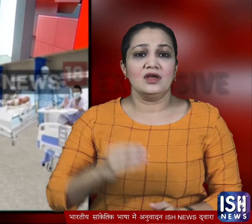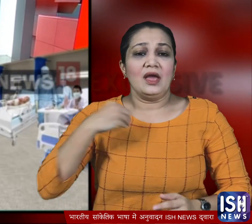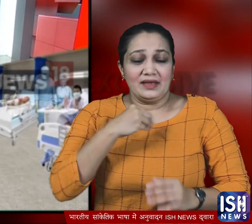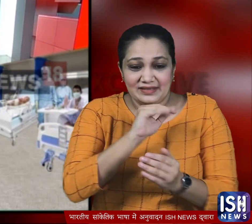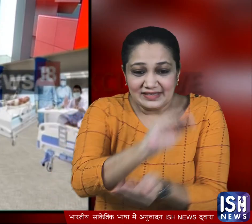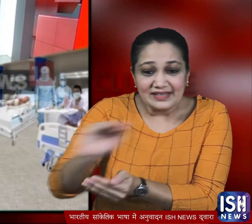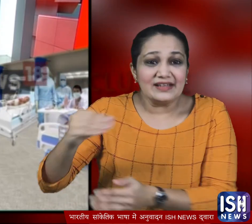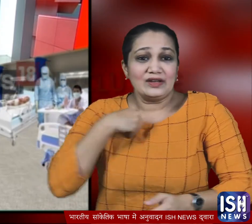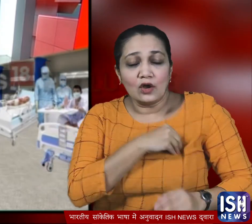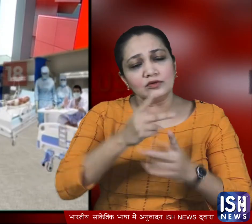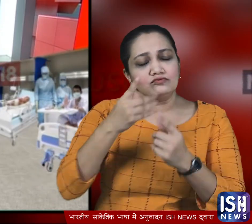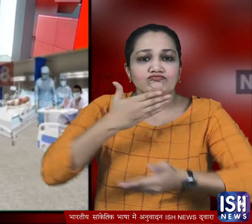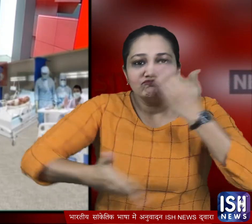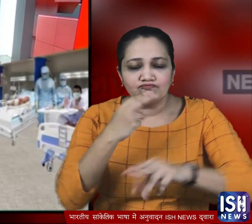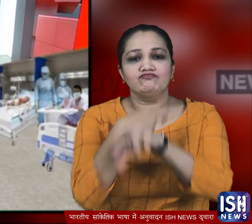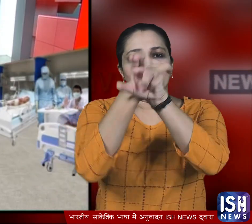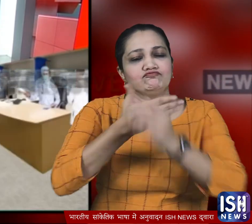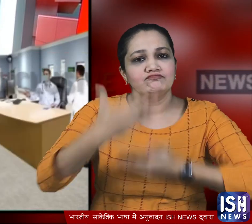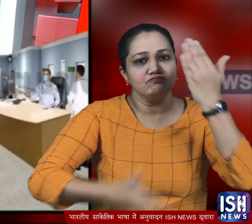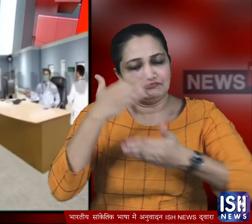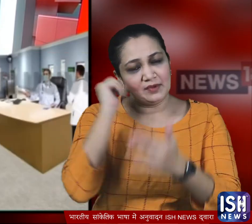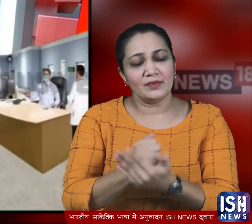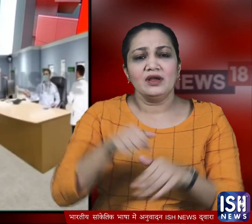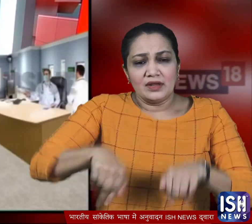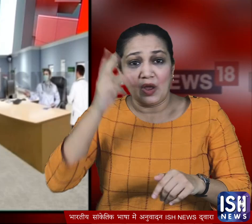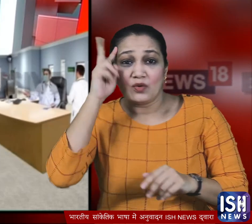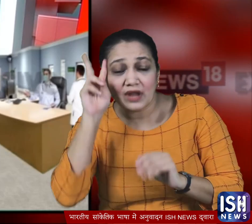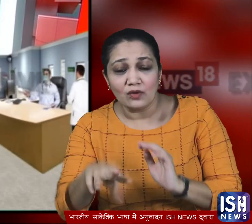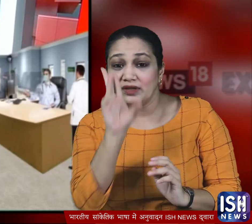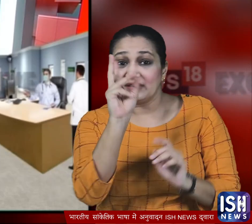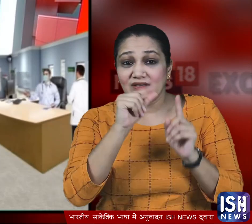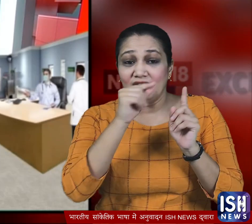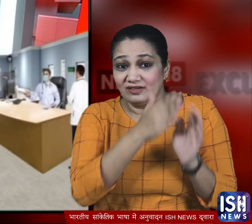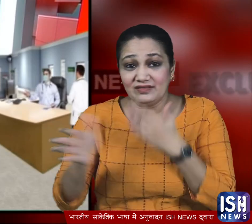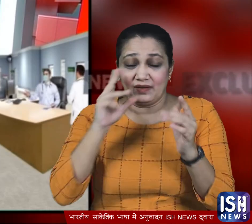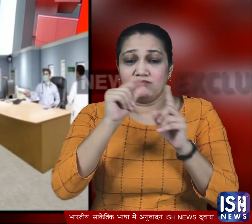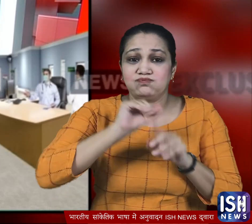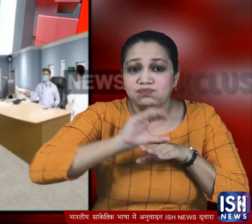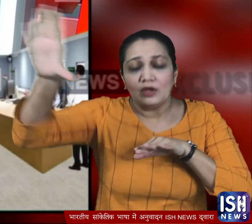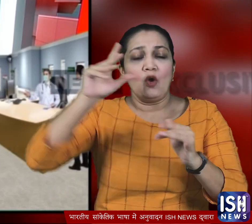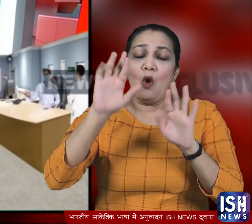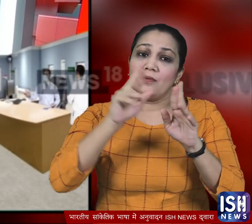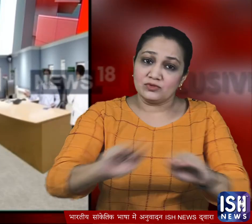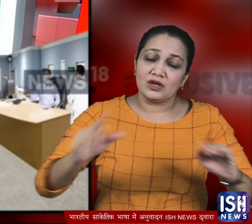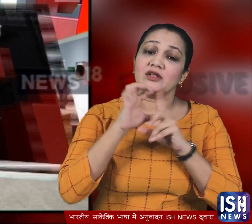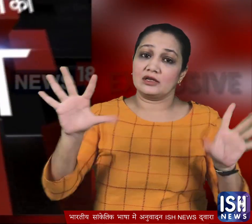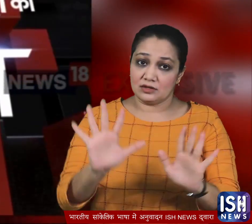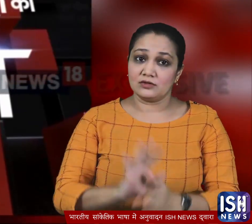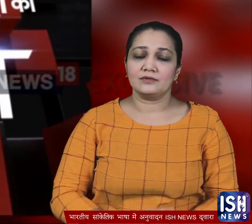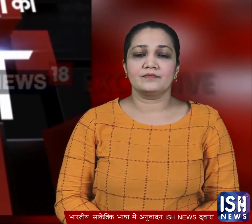डॉक्टरों को भी वर्चुअल ट्रेनिंग देने का आदेश दिया गया है, क्योंकि यह आशंका जताई जा रही है कि तीसरी लहर बच्चों के लिए घातक होने वाली